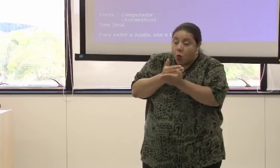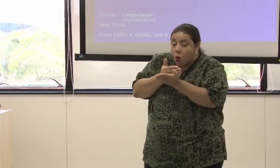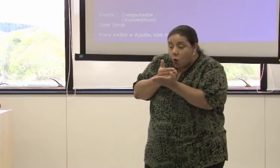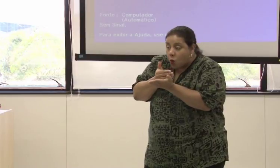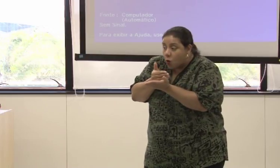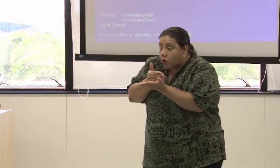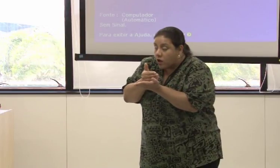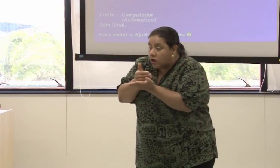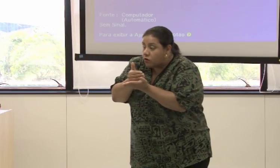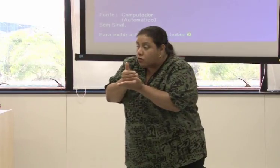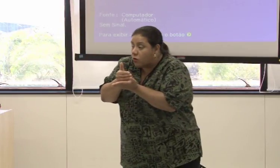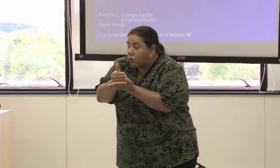Que é isso?